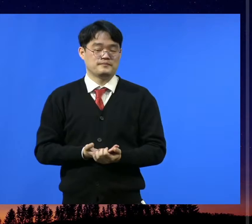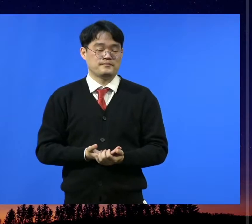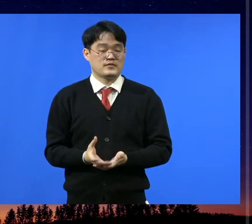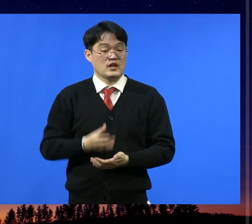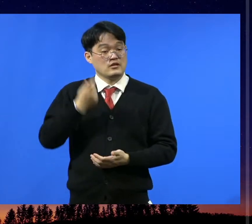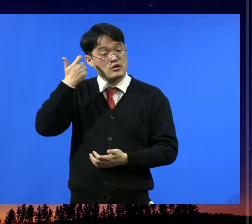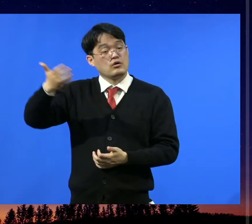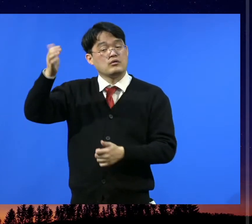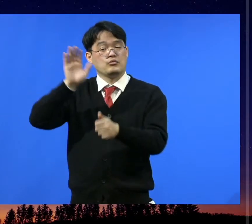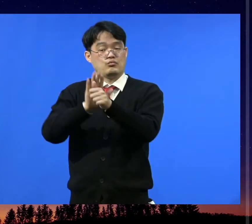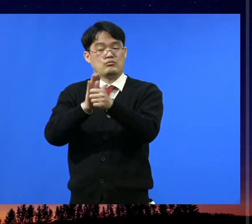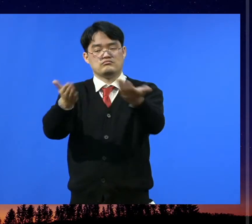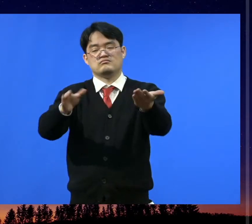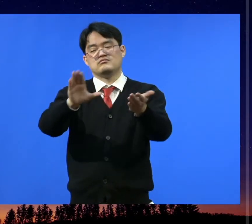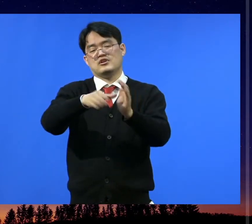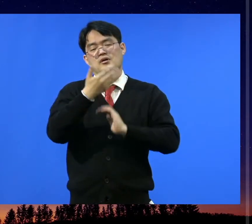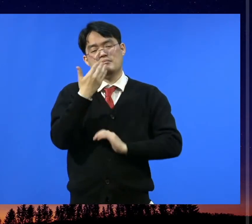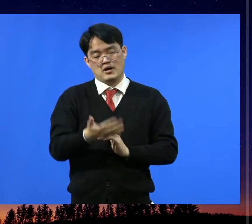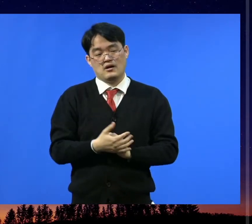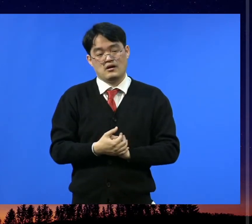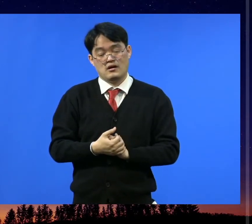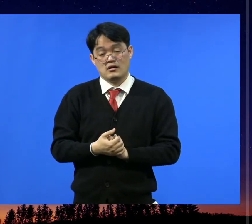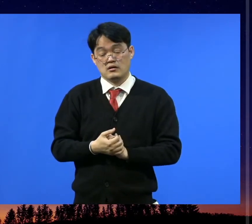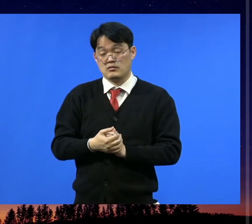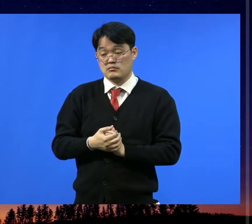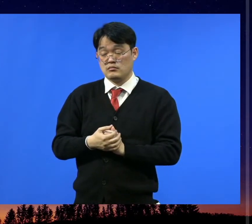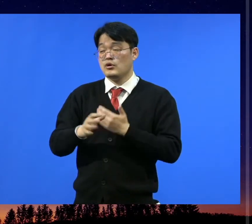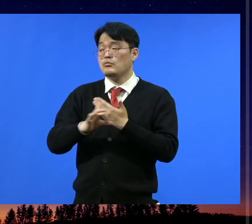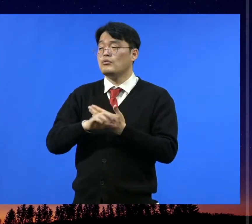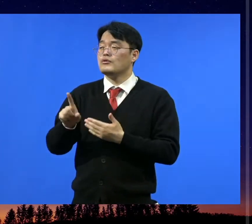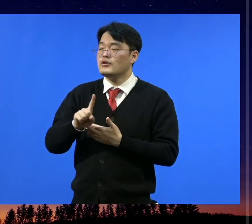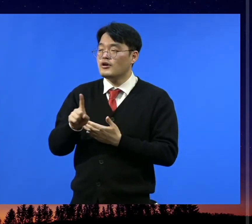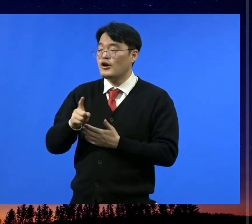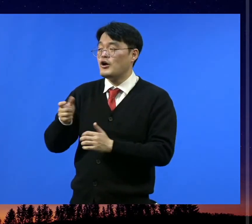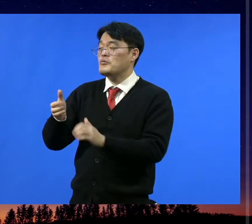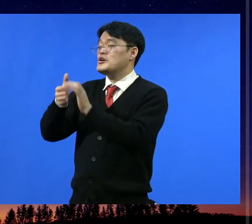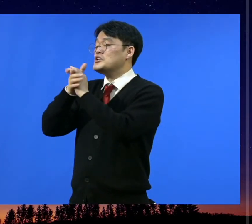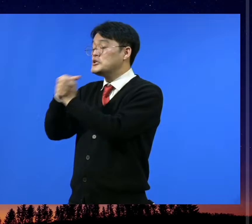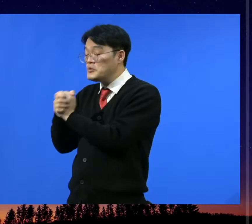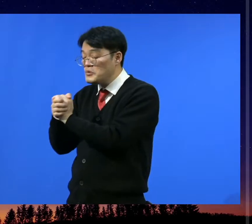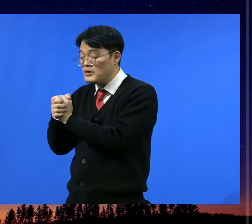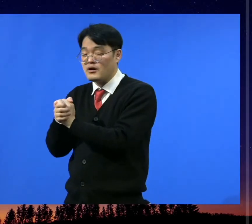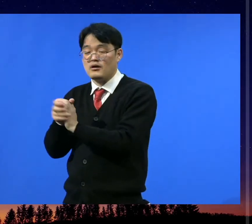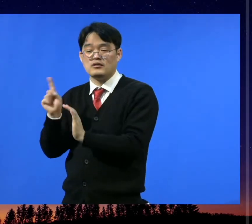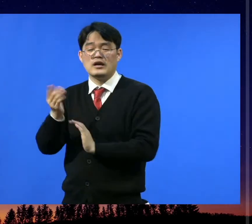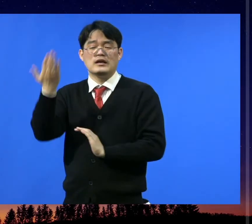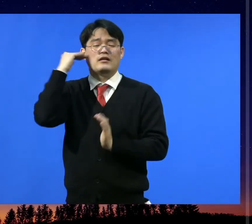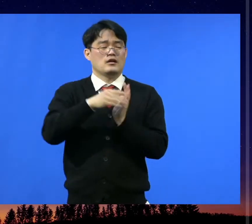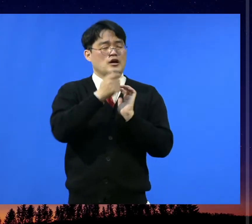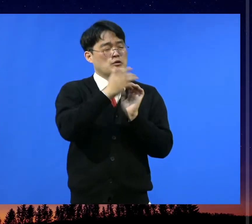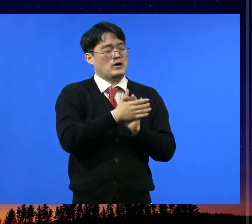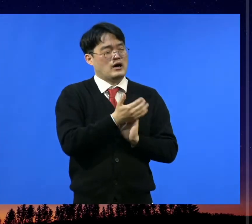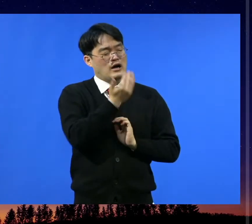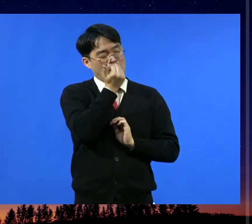그래서 여러분, 그런 단계에 가면 뭘 느껴요, 여러분? 기도가 꿀맛 같아.